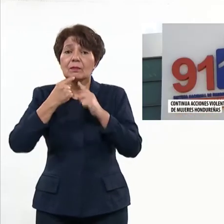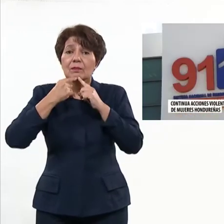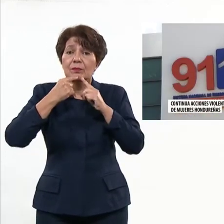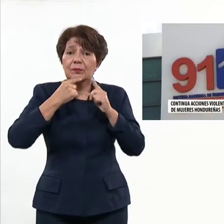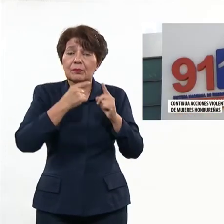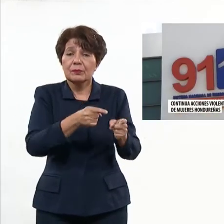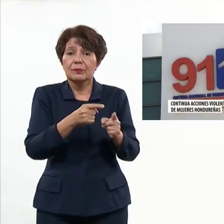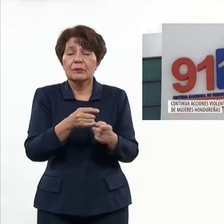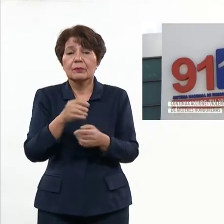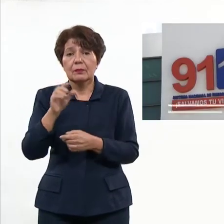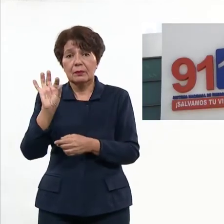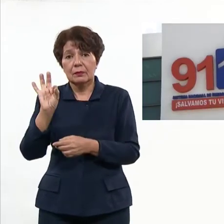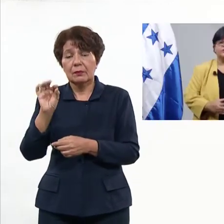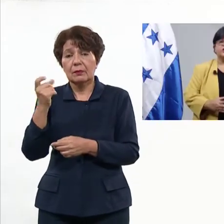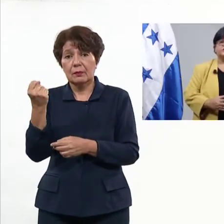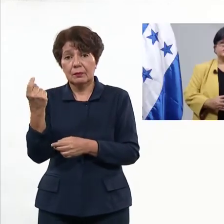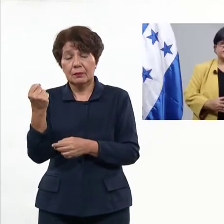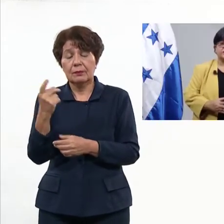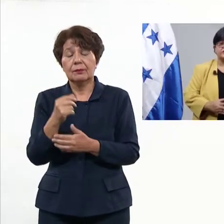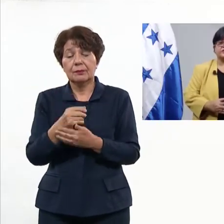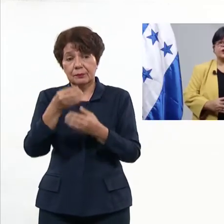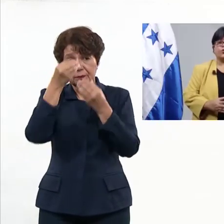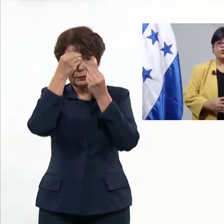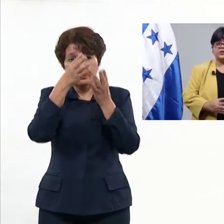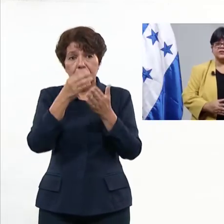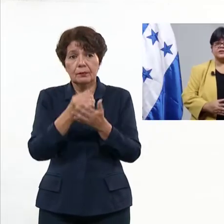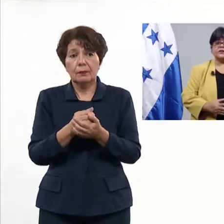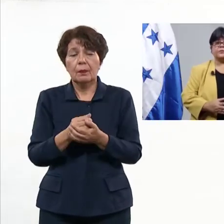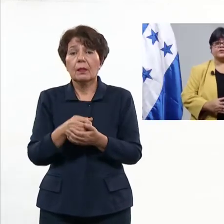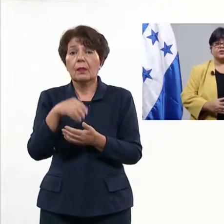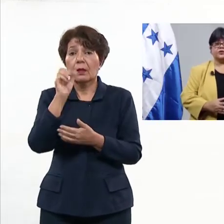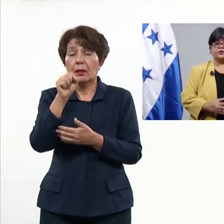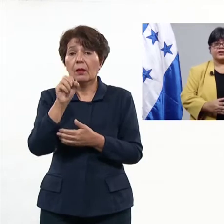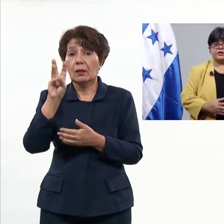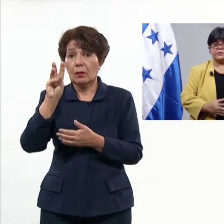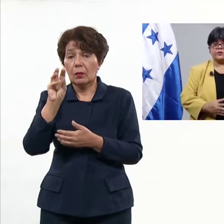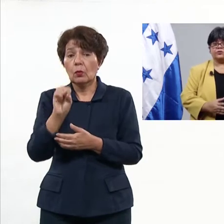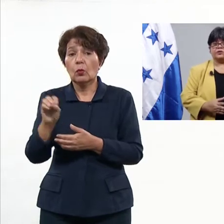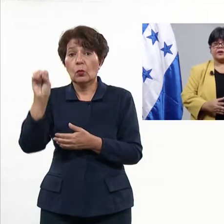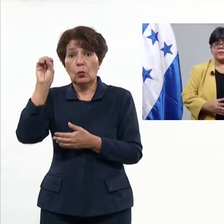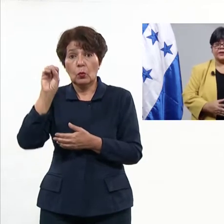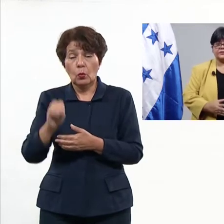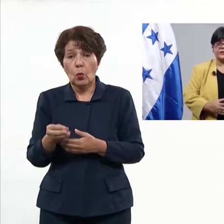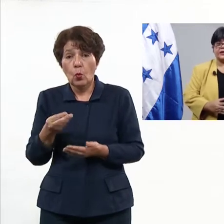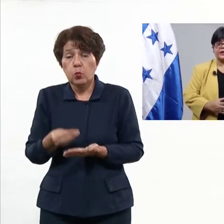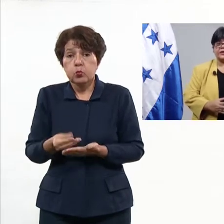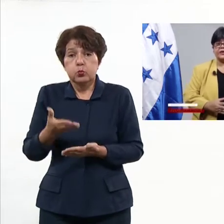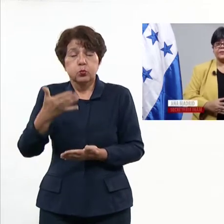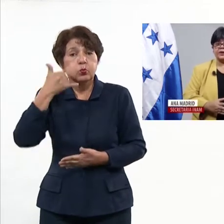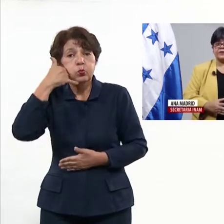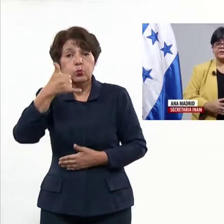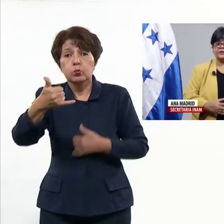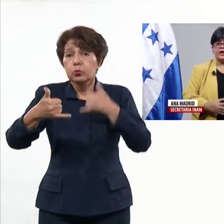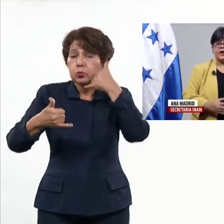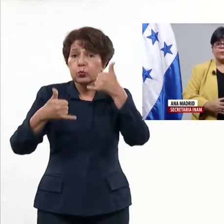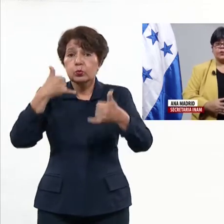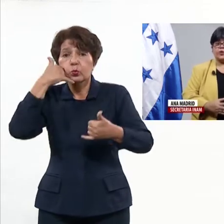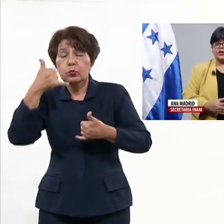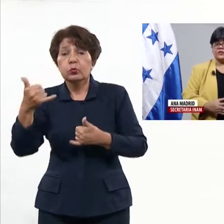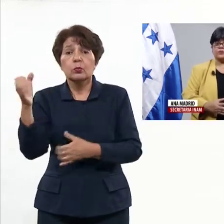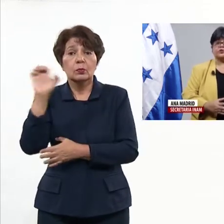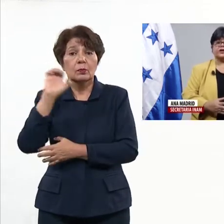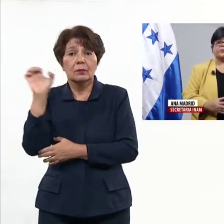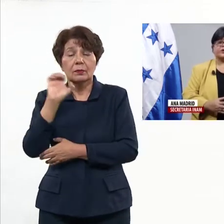sistema nacional del 9/11 se registra un 16 por ciento de incremento de llamadas en la línea de emergencias